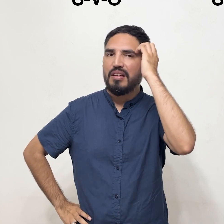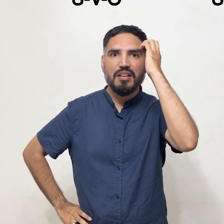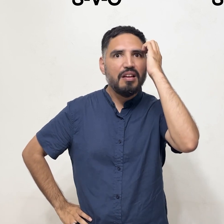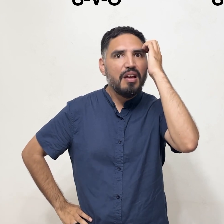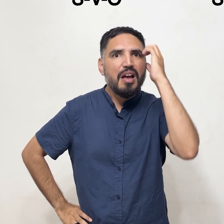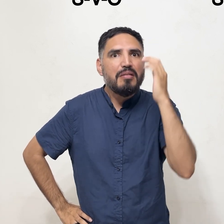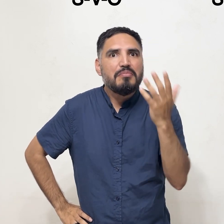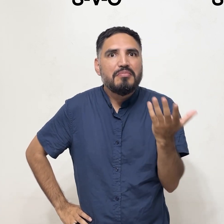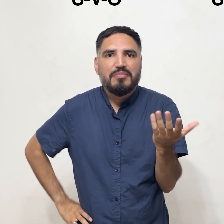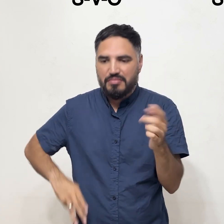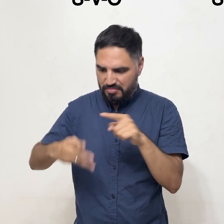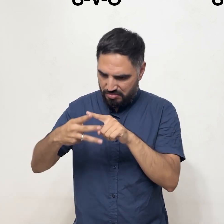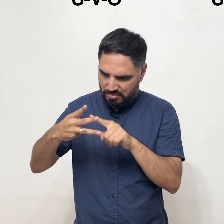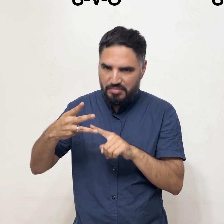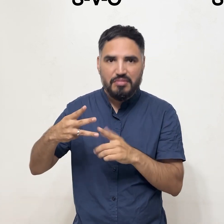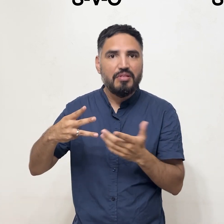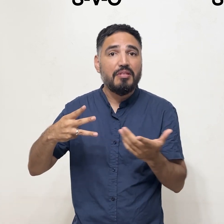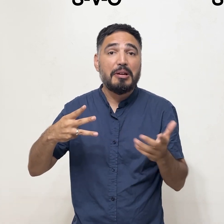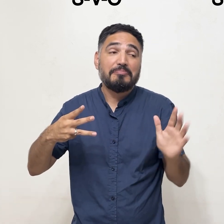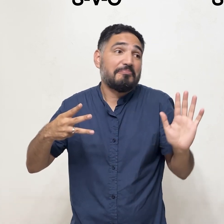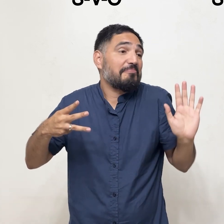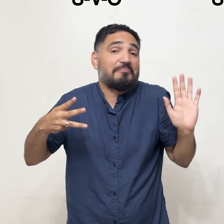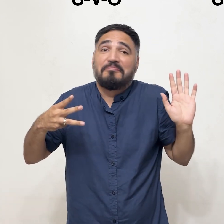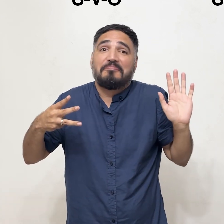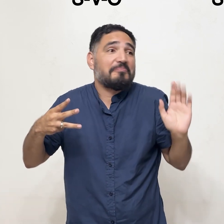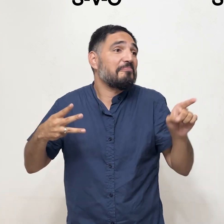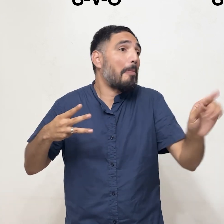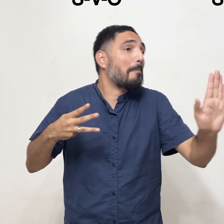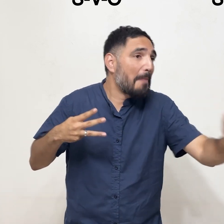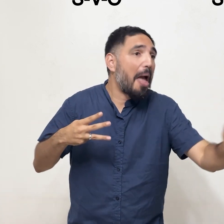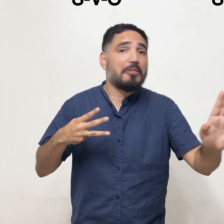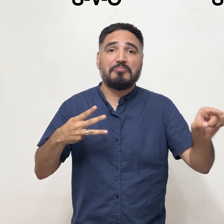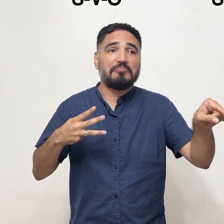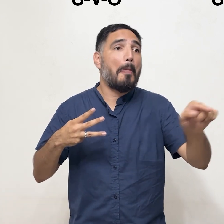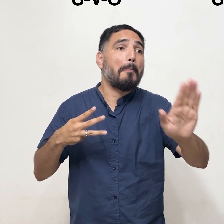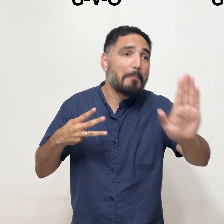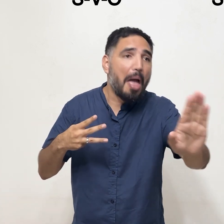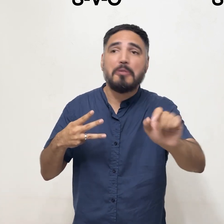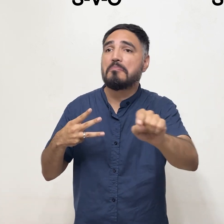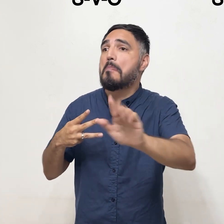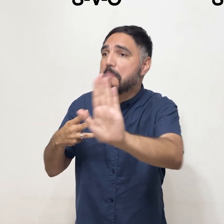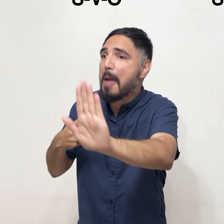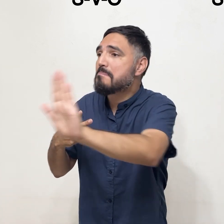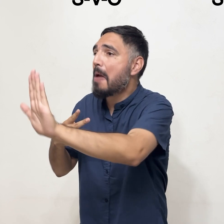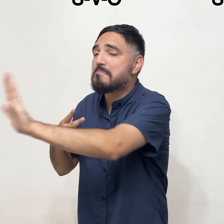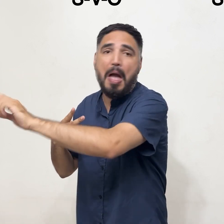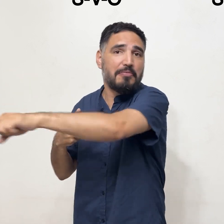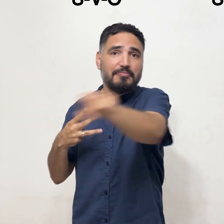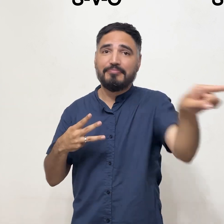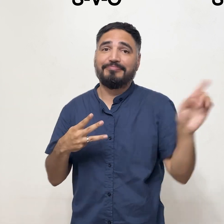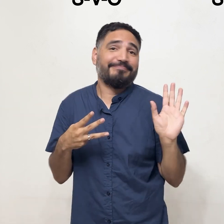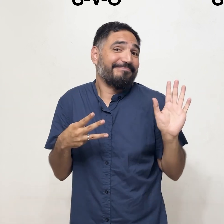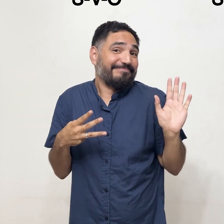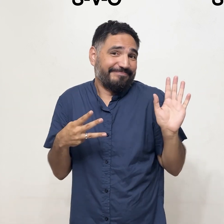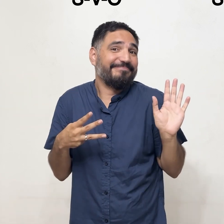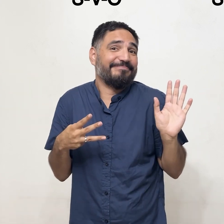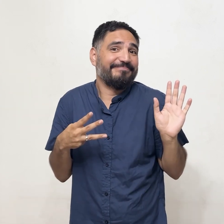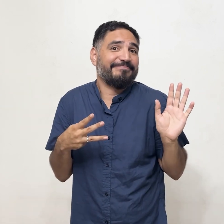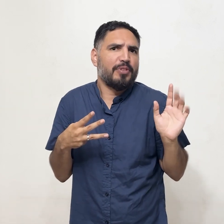No había una manera uniforme que todos siguieran, al contrario, cada uno tenía maneras distintas de organizar sus oraciones.